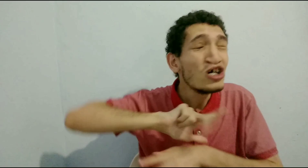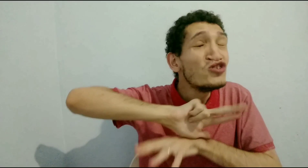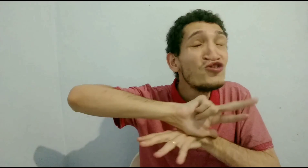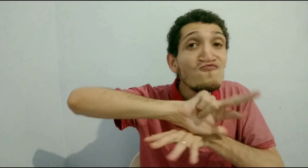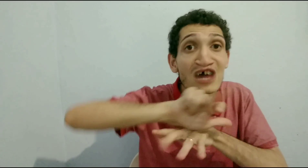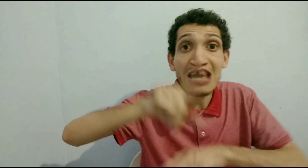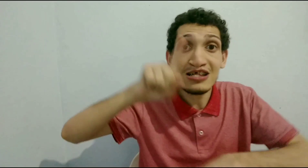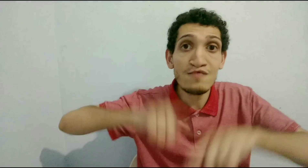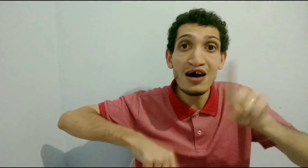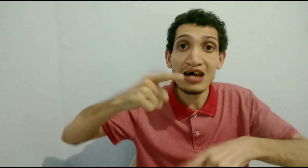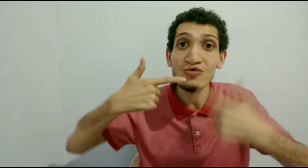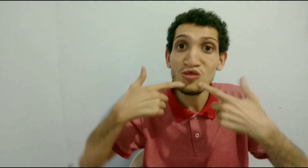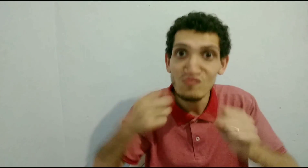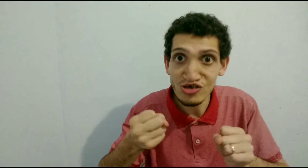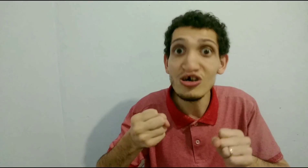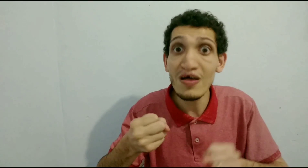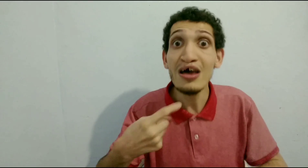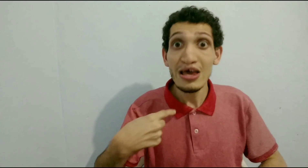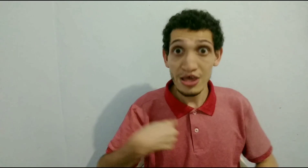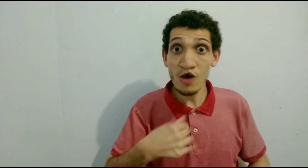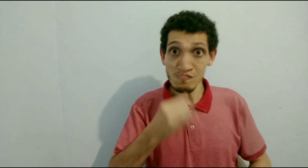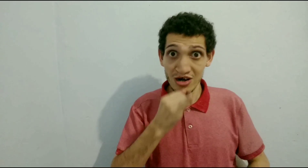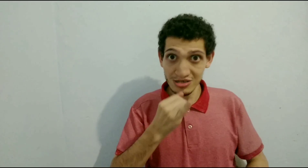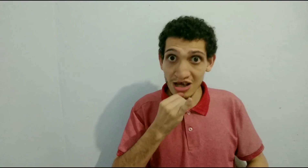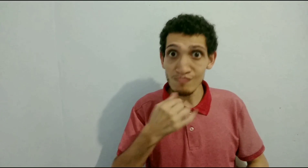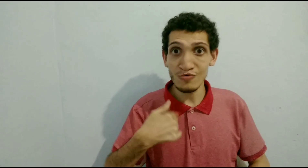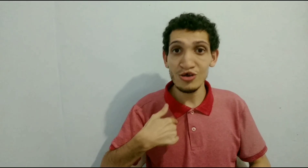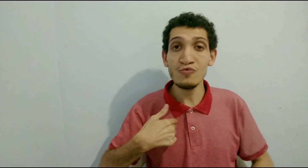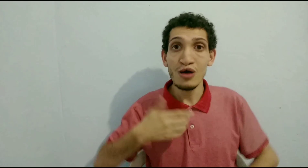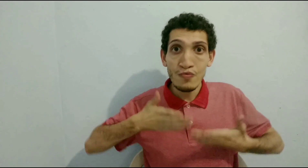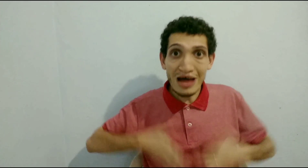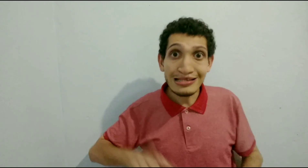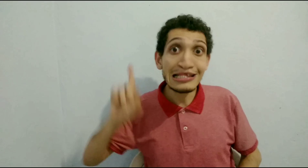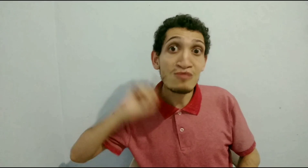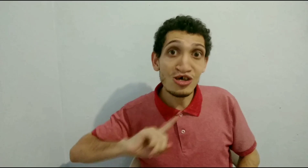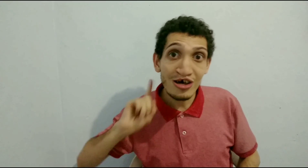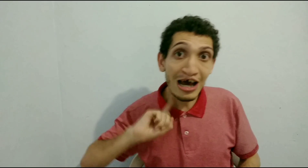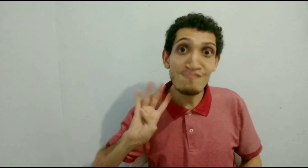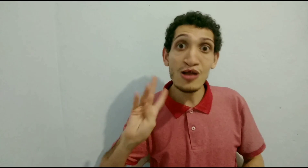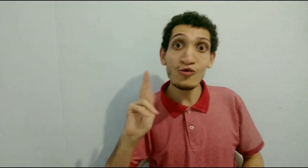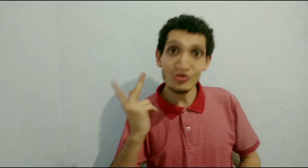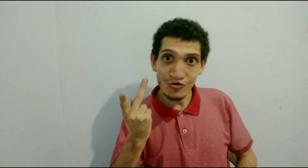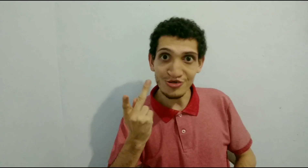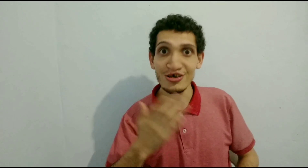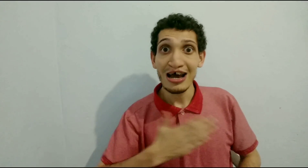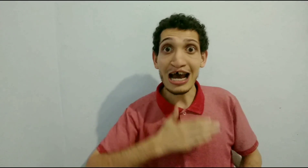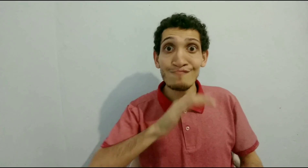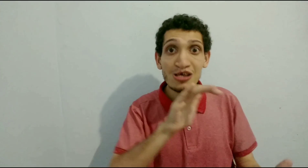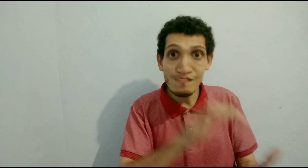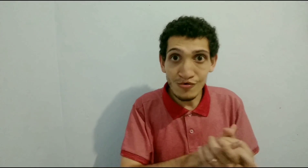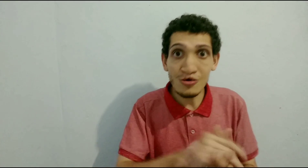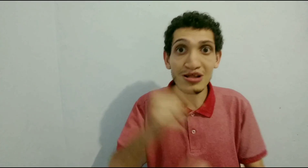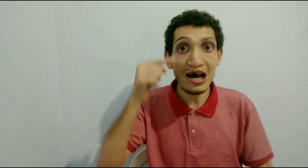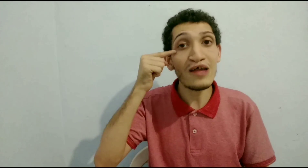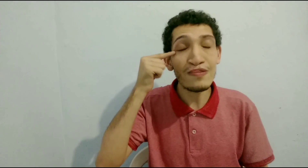diversas variações linguísticas, né? Eu, por exemplo, eu nasci em Minas Gerais, é do horizonte. A minha esposa, a Pai